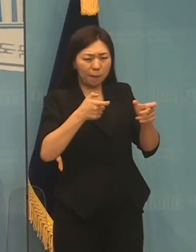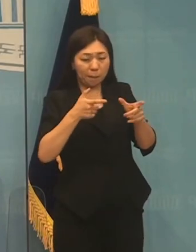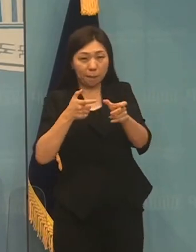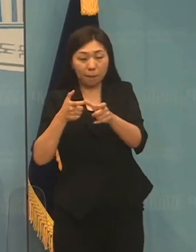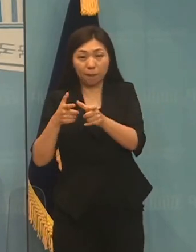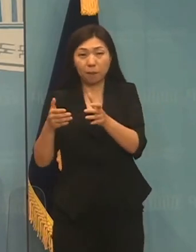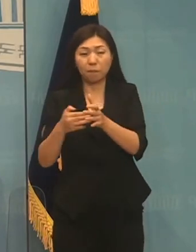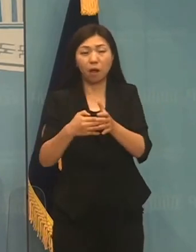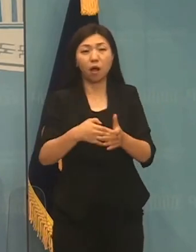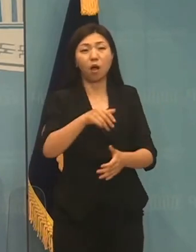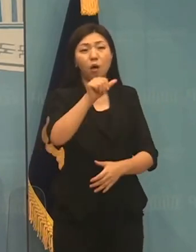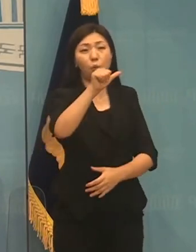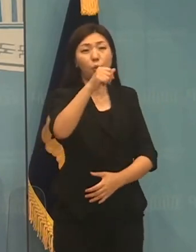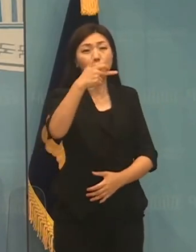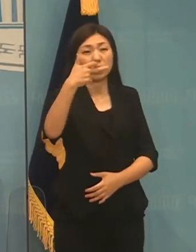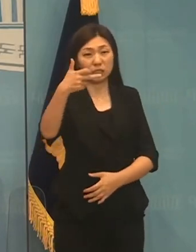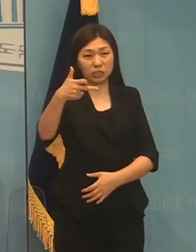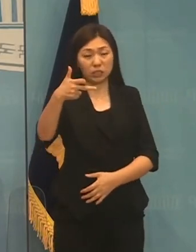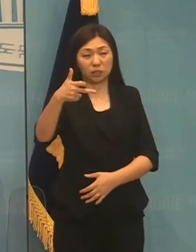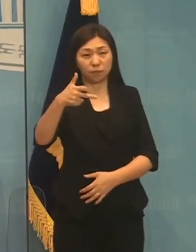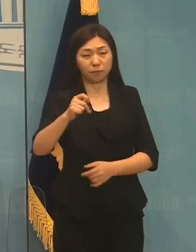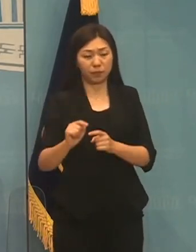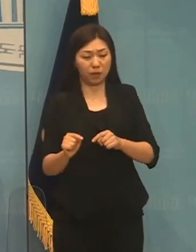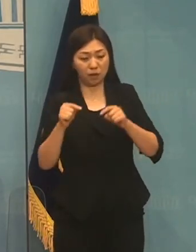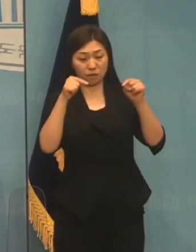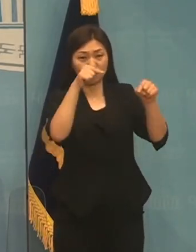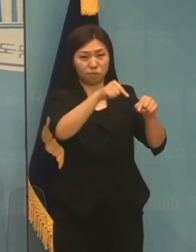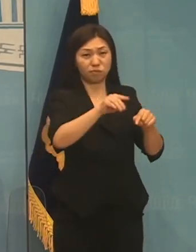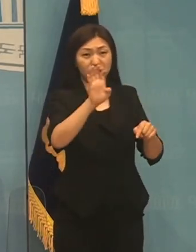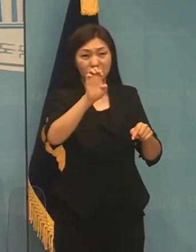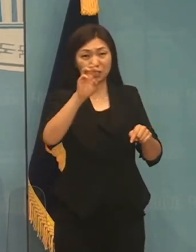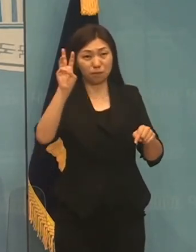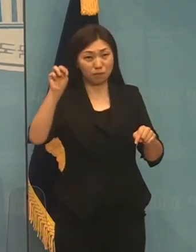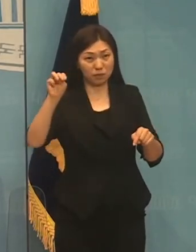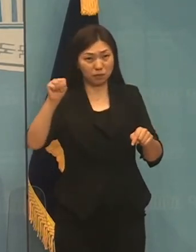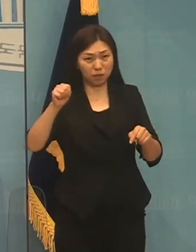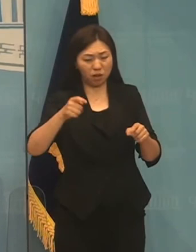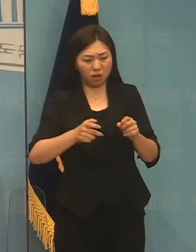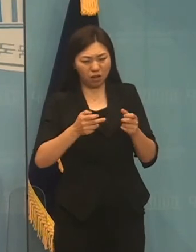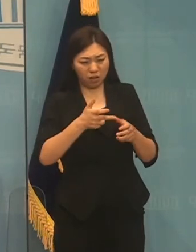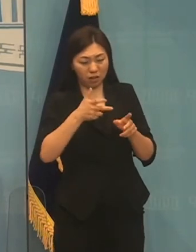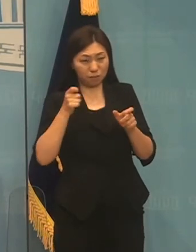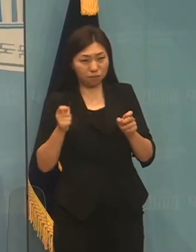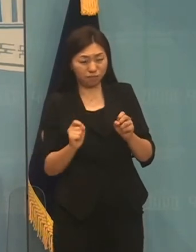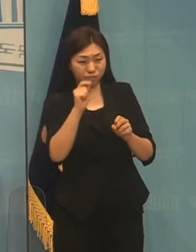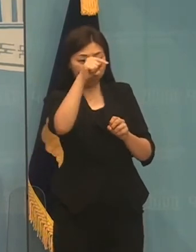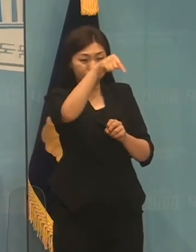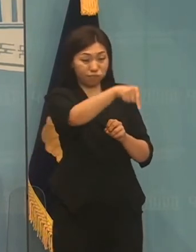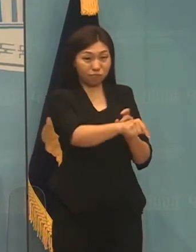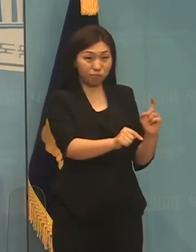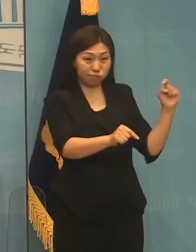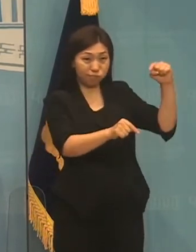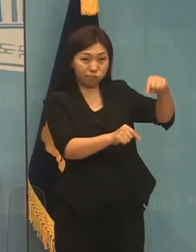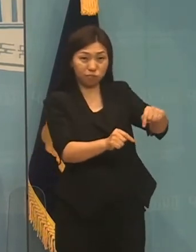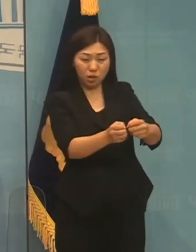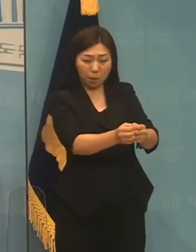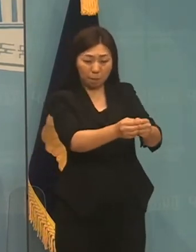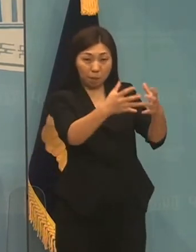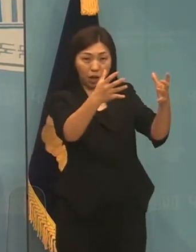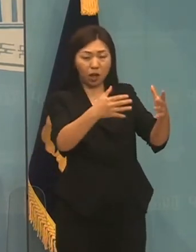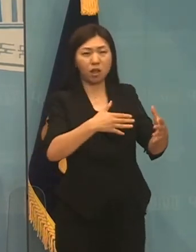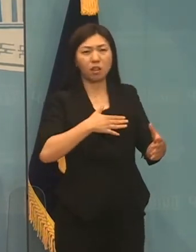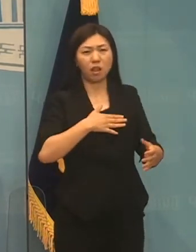5인치 한포탄과 40mm 한포탄을 품어 저의 전공을 가르치려고